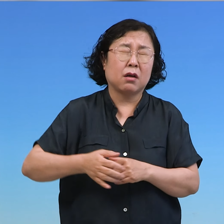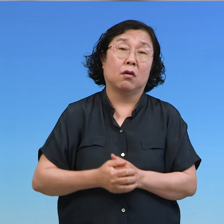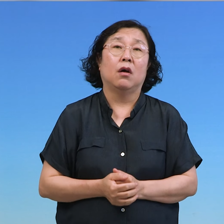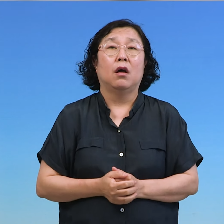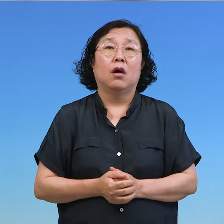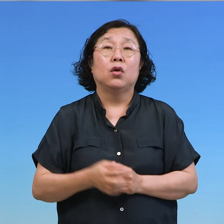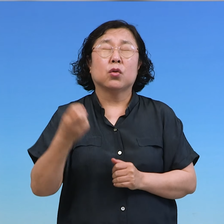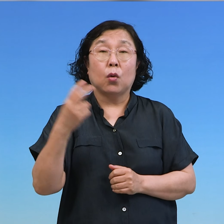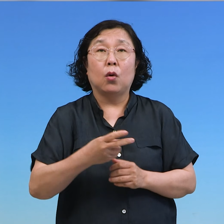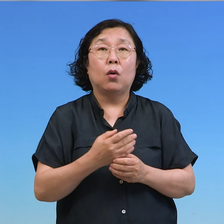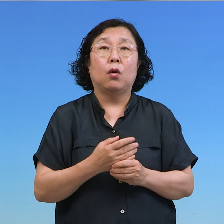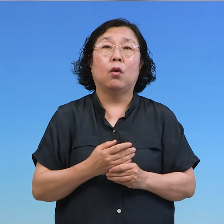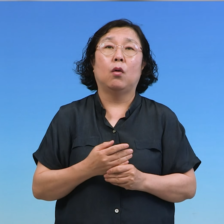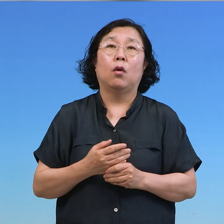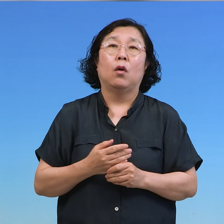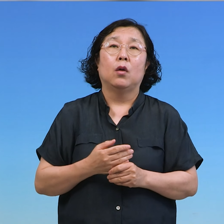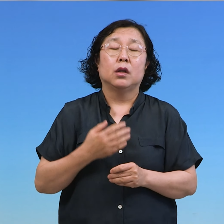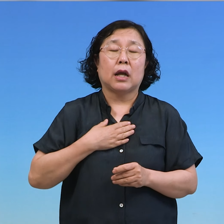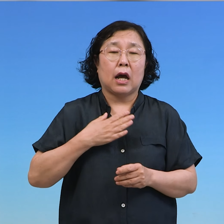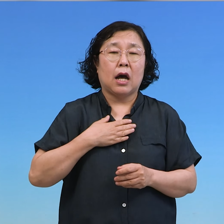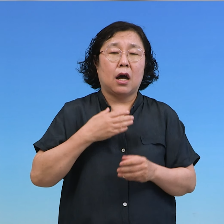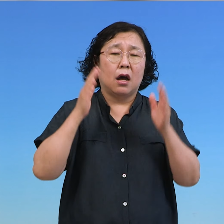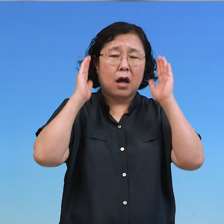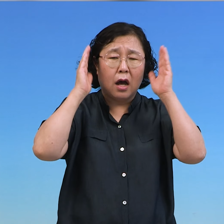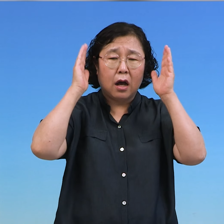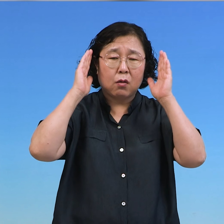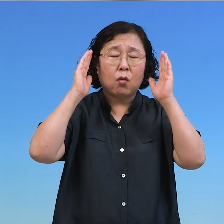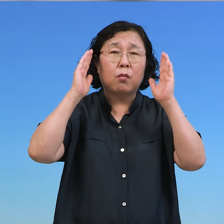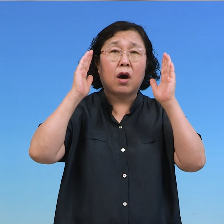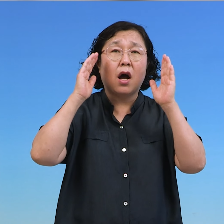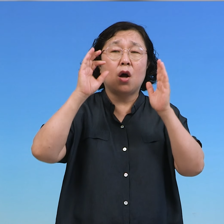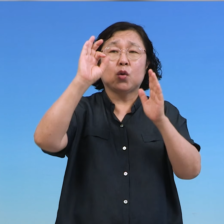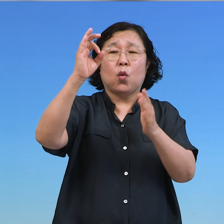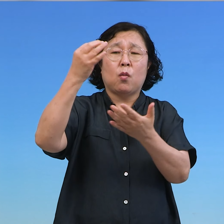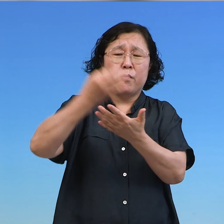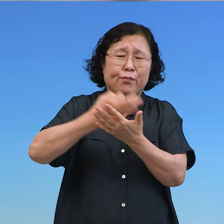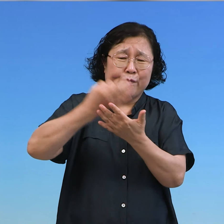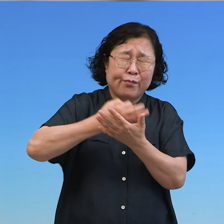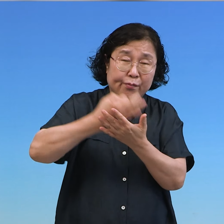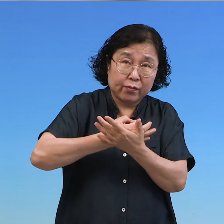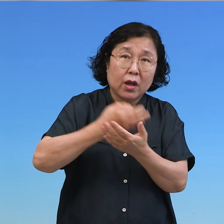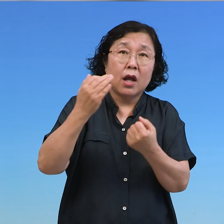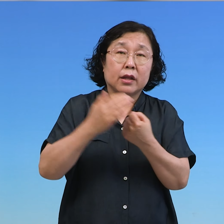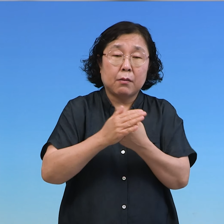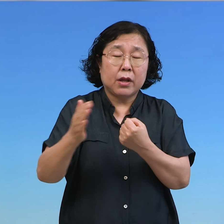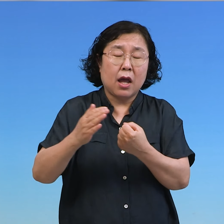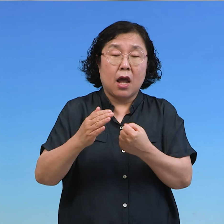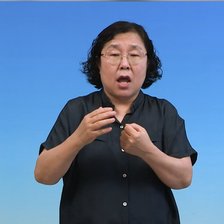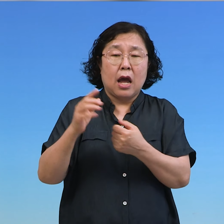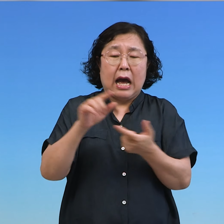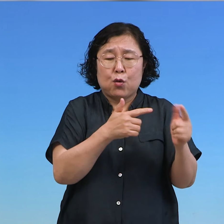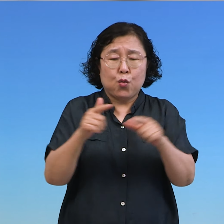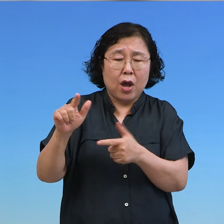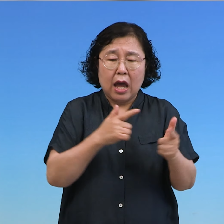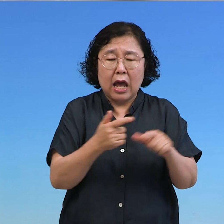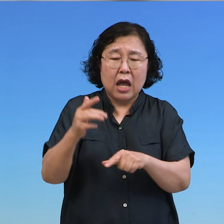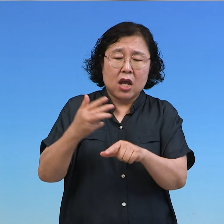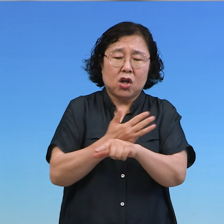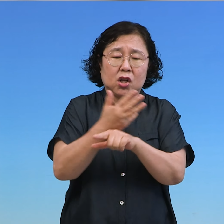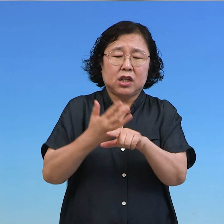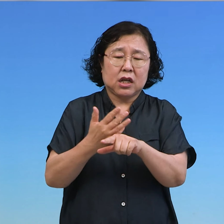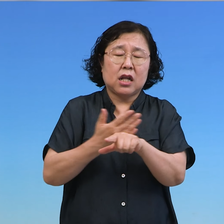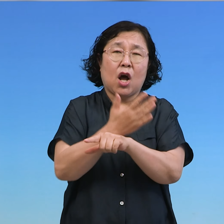되고 그리고 또 이제 학비를 벌어야 되니까 하루 8시간 내지 9시간씩 풀타임으로